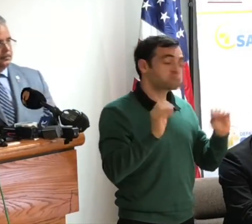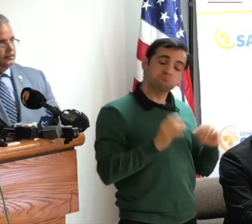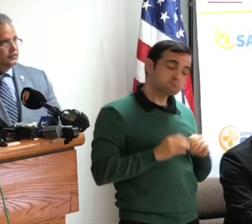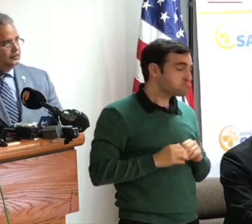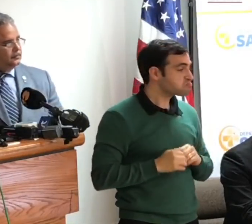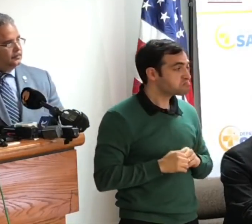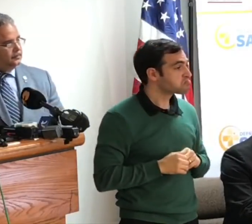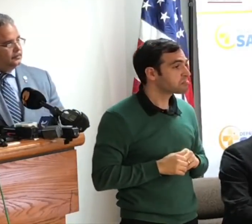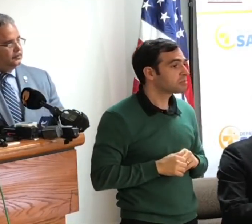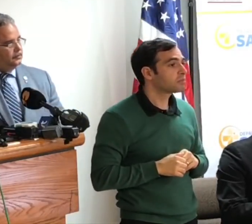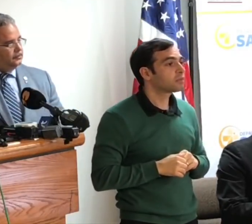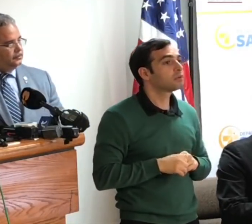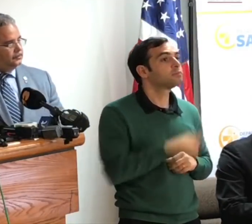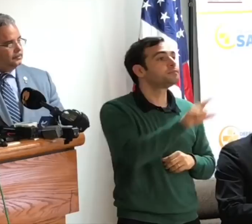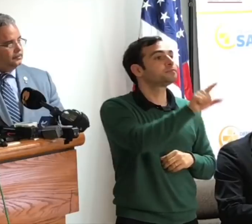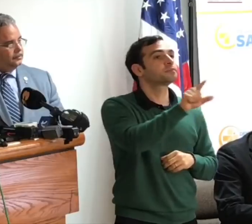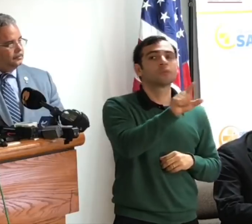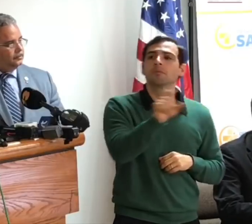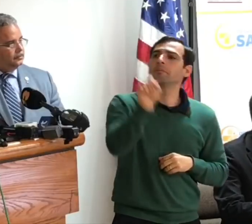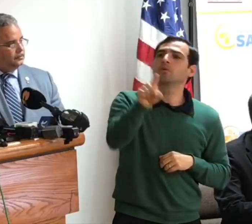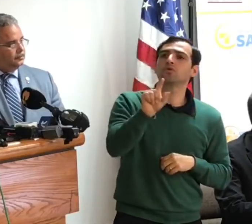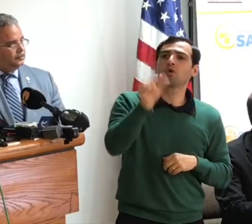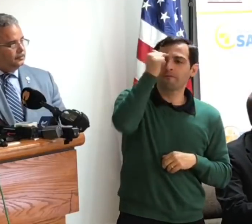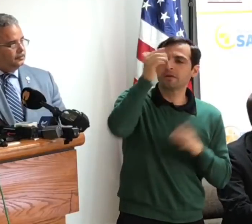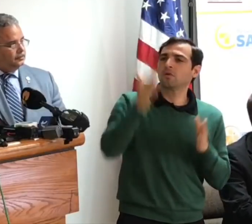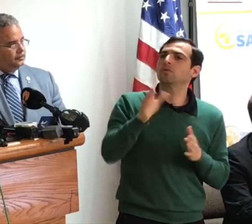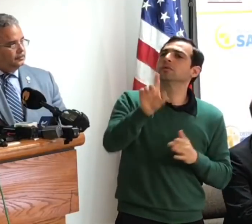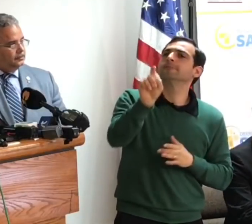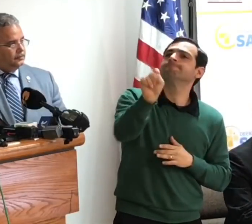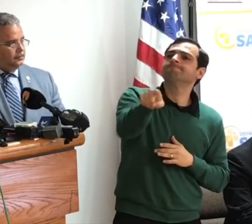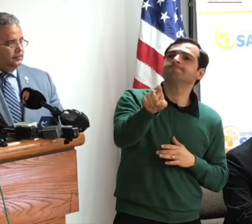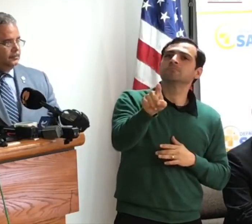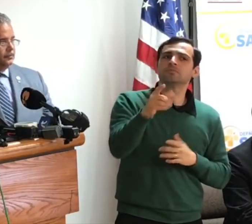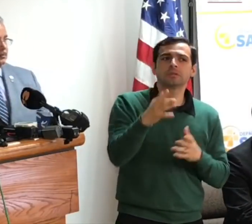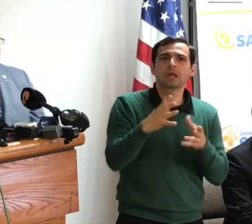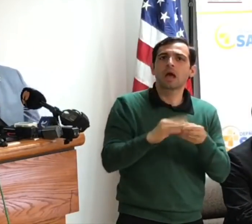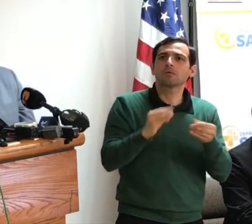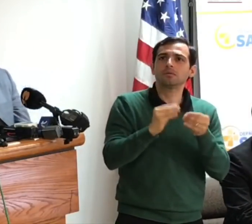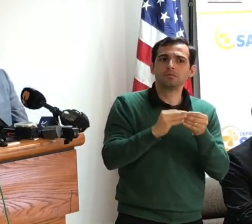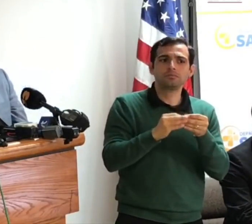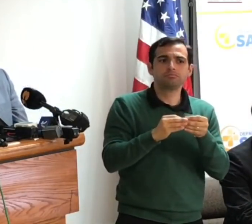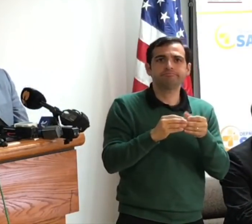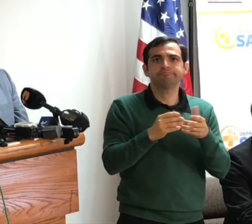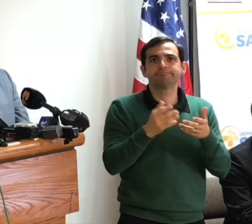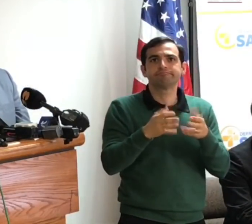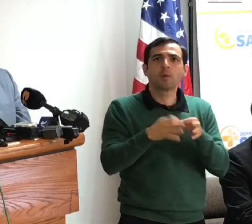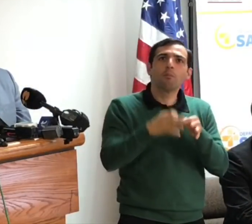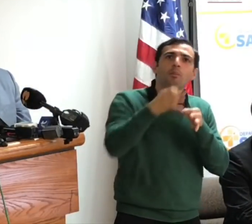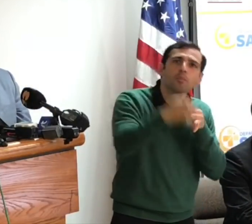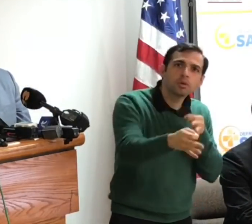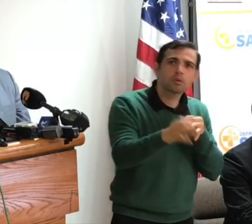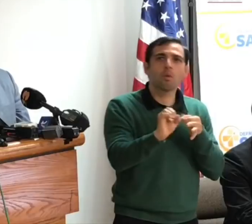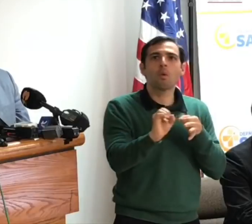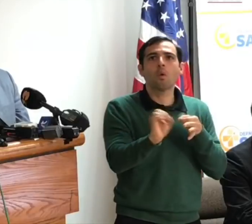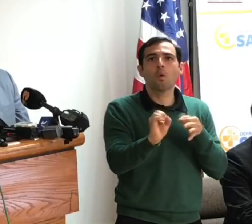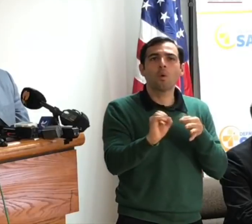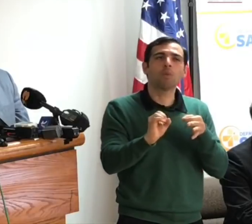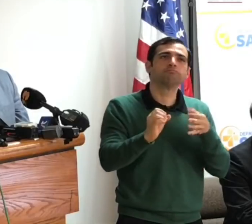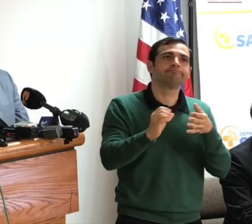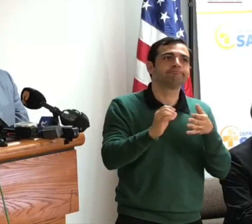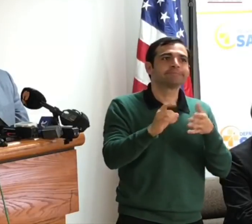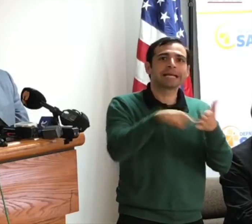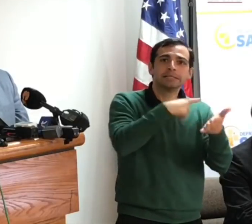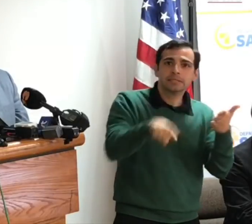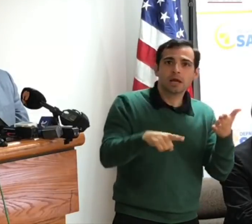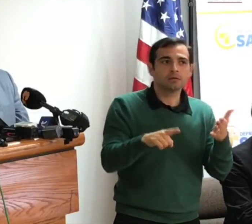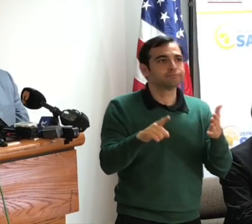preguntar, gobernador, usted habló ahorita de posponer o cancelar eventos como